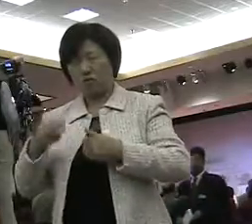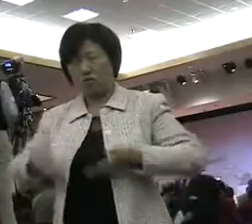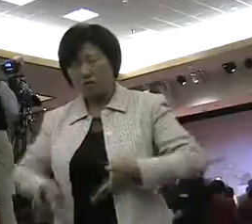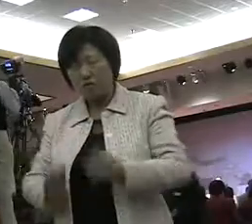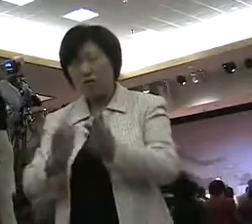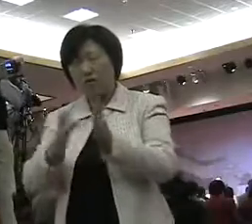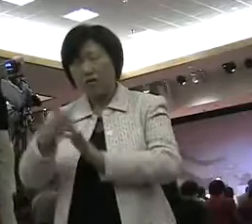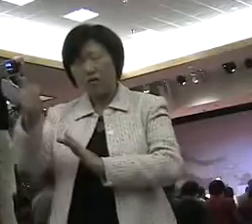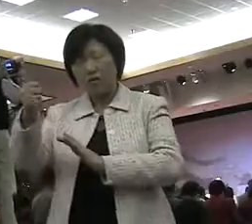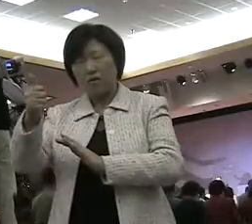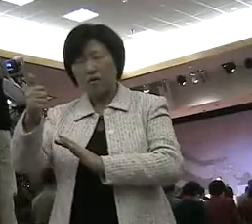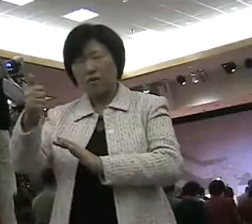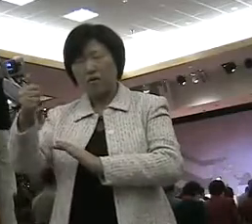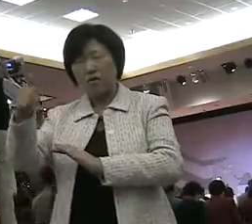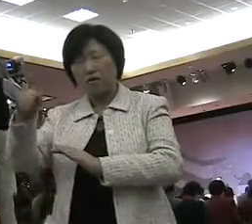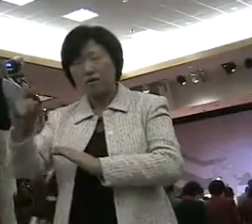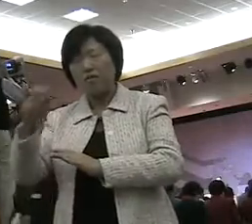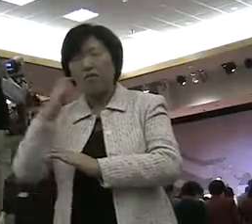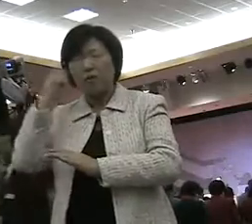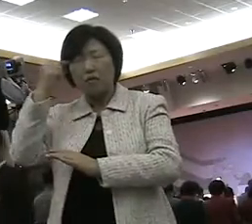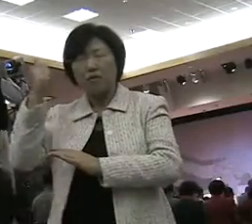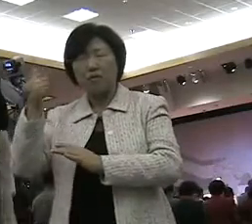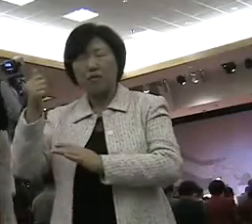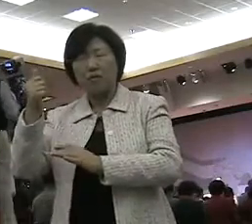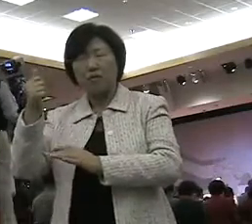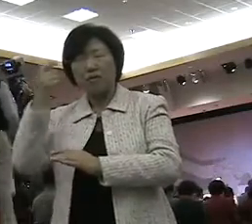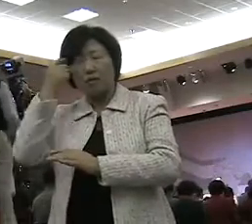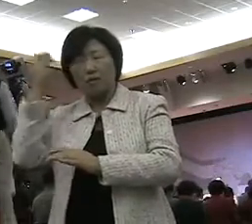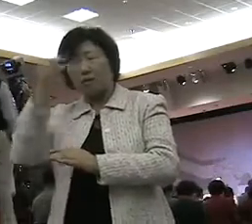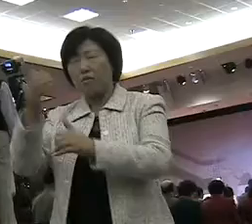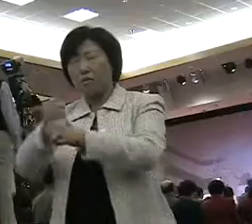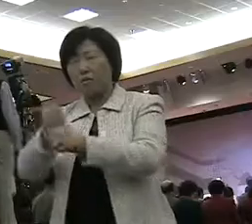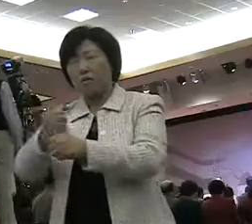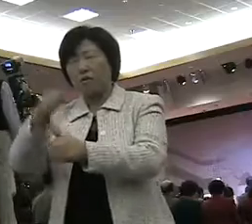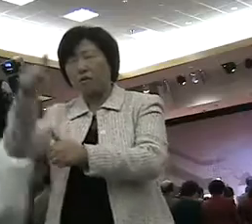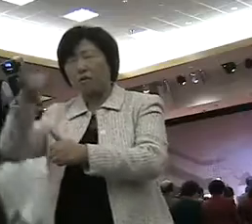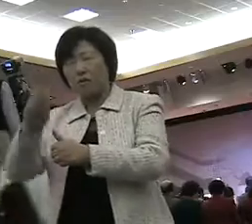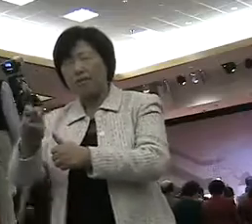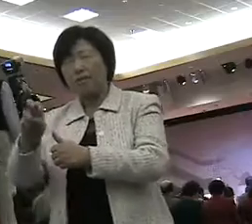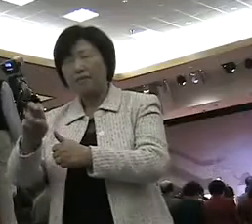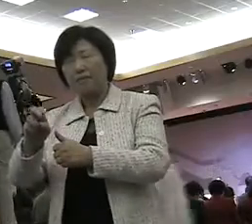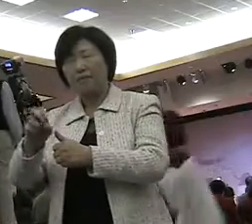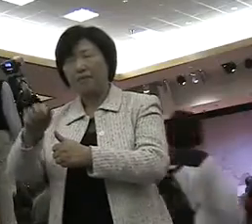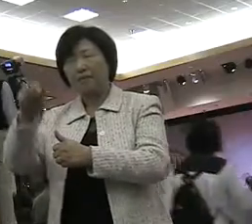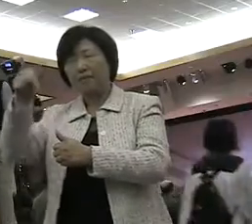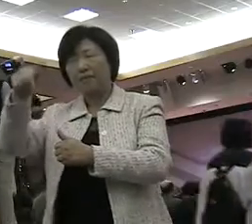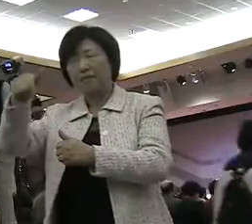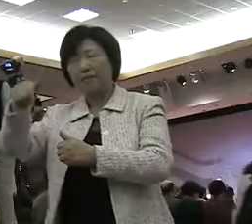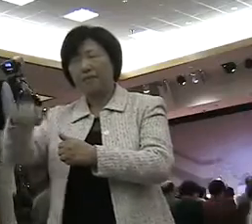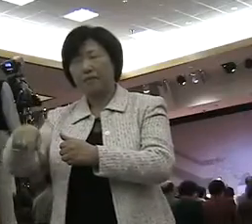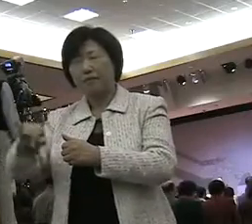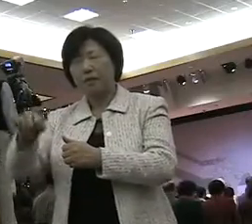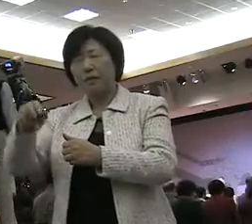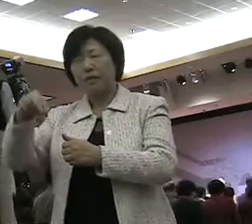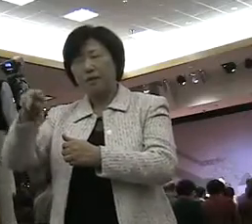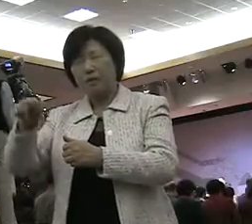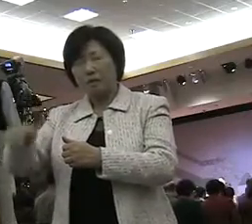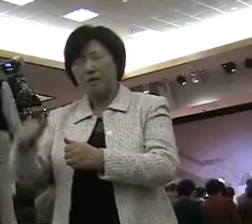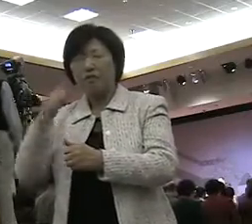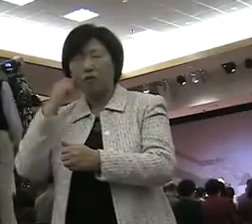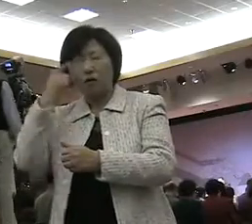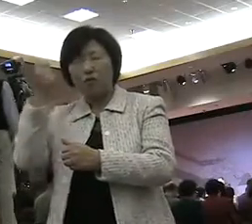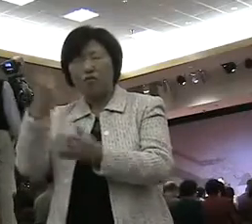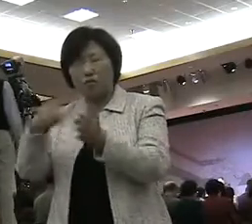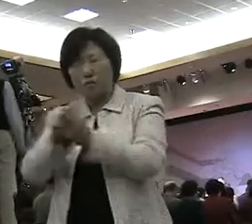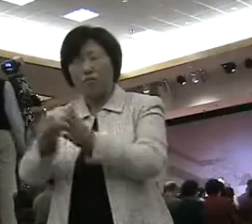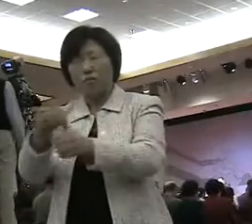김승우 목사님을 성령의 권능으로 붙들어 주시고 김기선 목사님의 말씀 가운데 기름 부어 주시옵소서. 함께 기도합니다. 하나님 아버지,